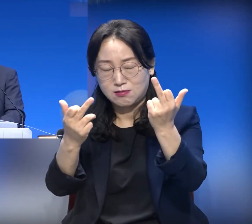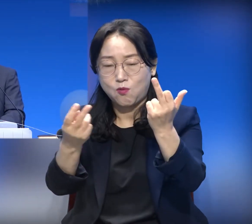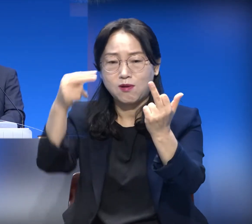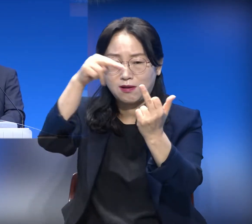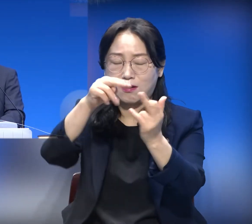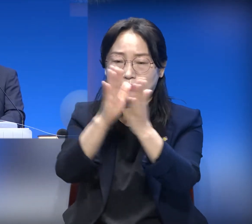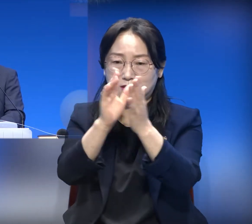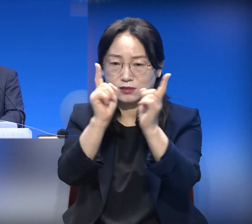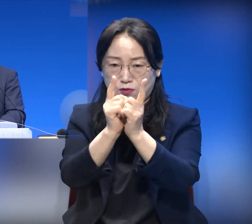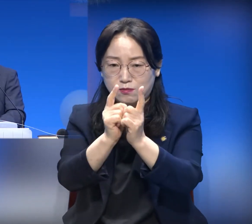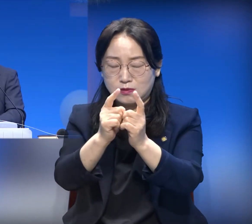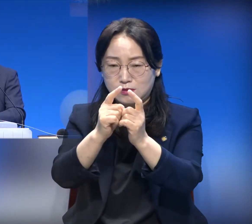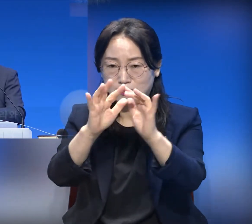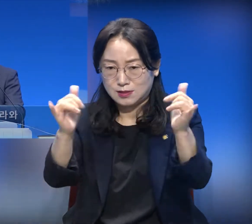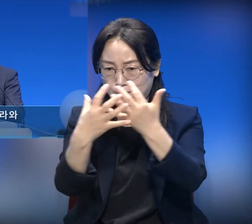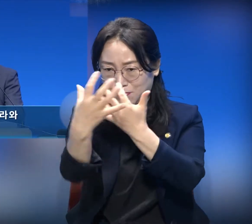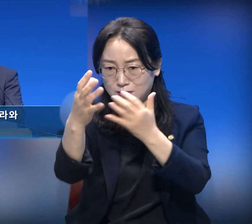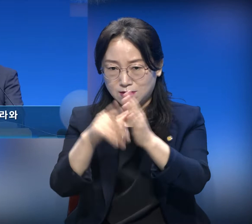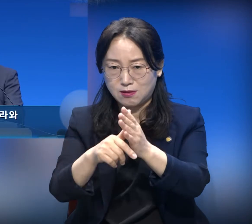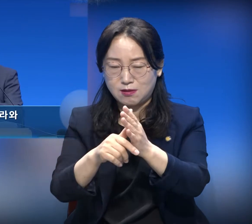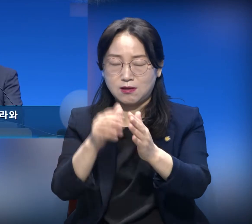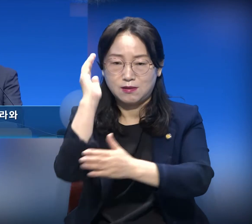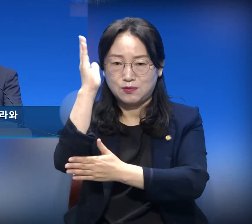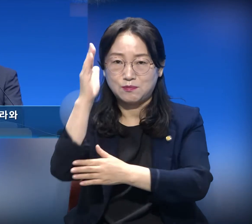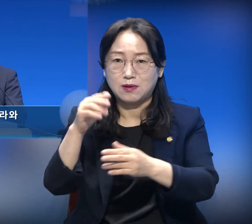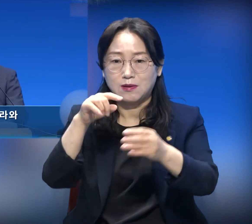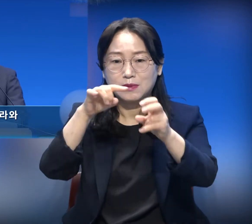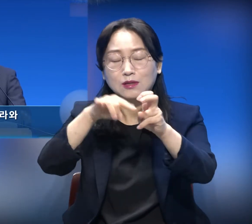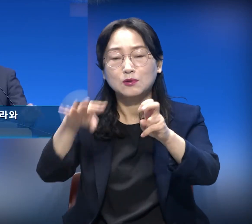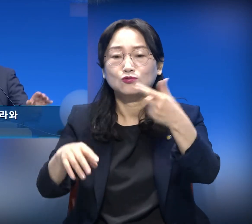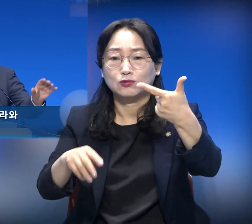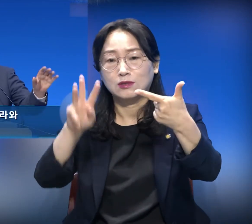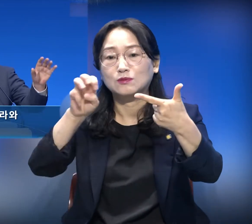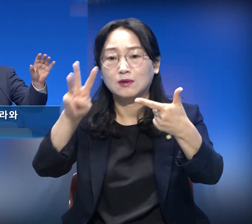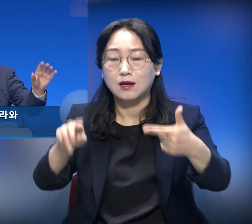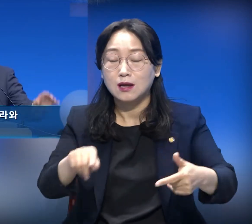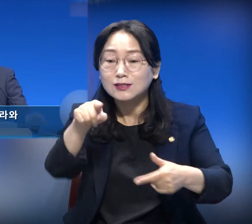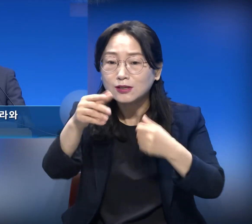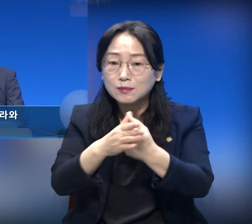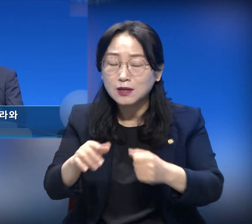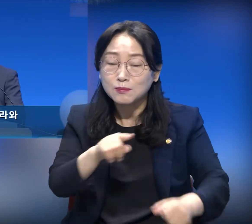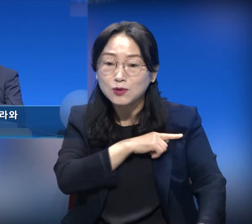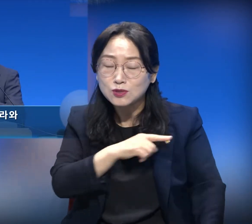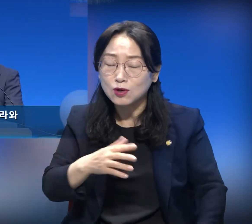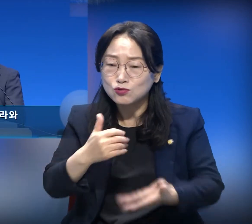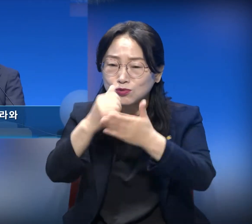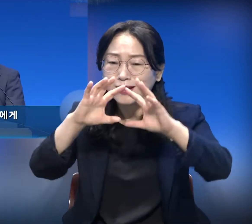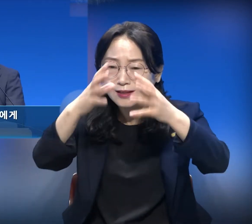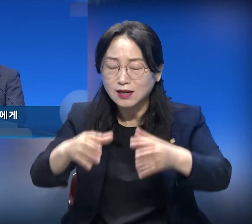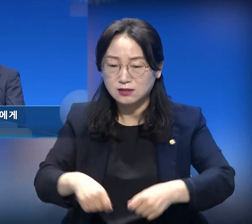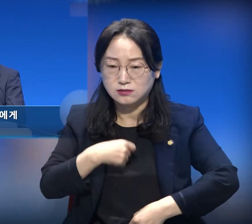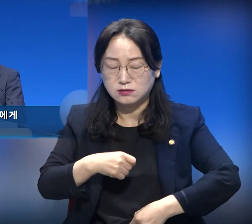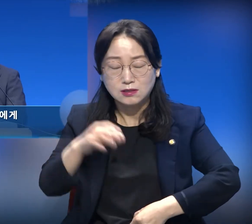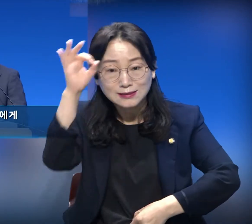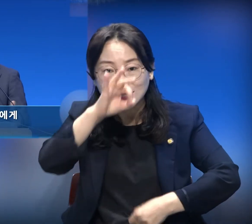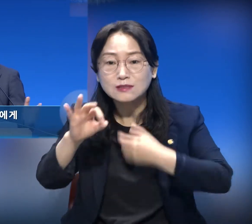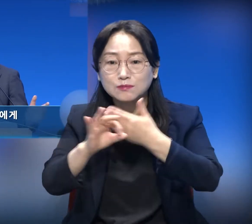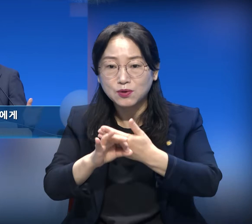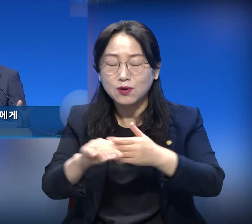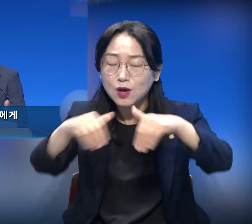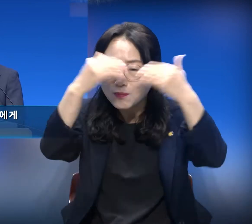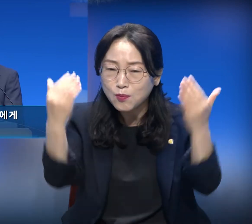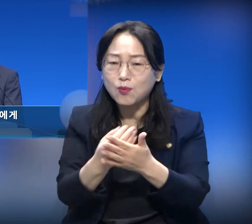하나님의 백성들에게 말씀하셨습니다. 마태복음 6장 33절입니다. 그런즉 너희는 먼저 그의 나라와 그의 의를 구하라. 그리하면